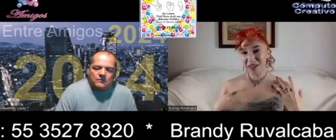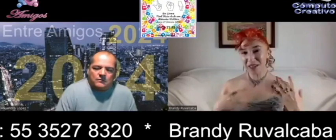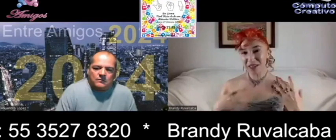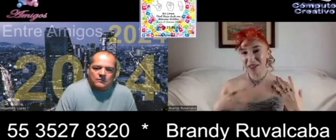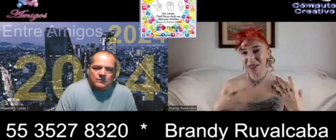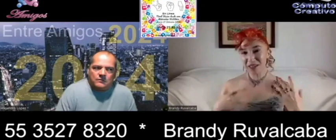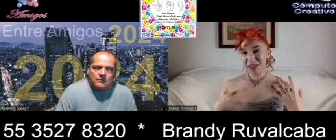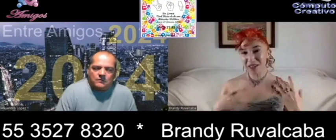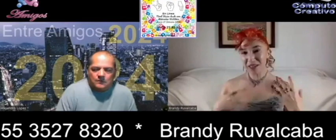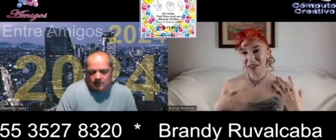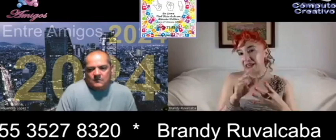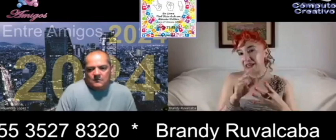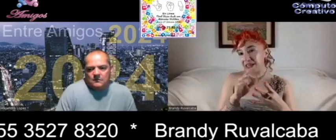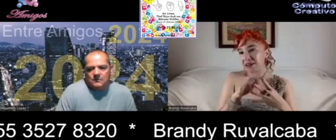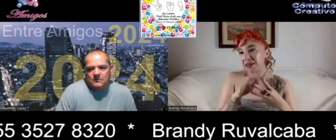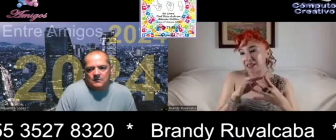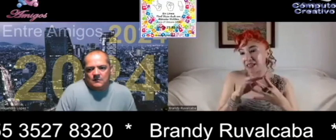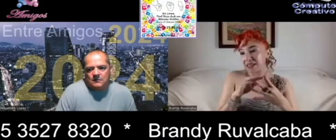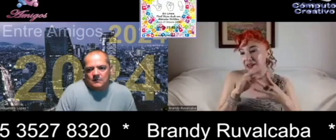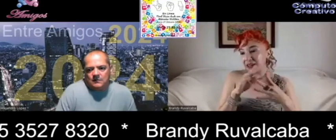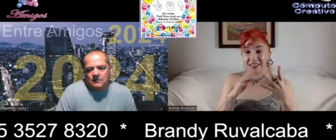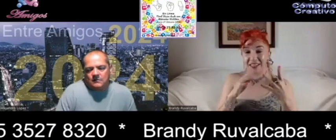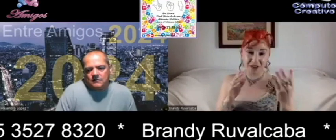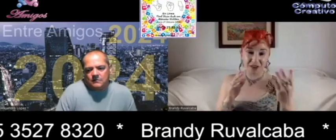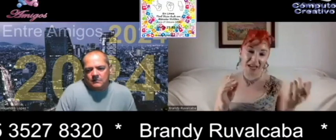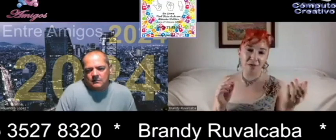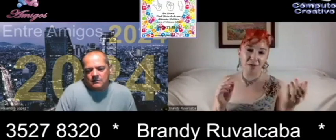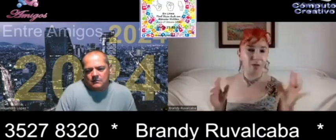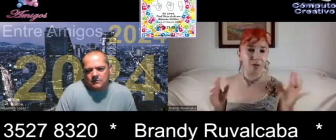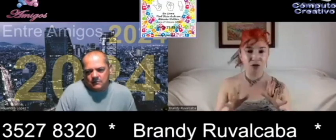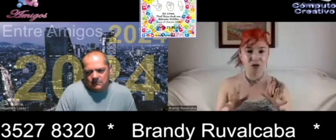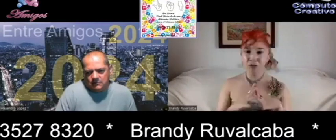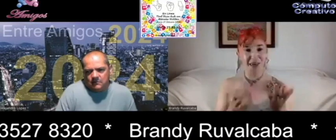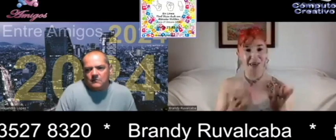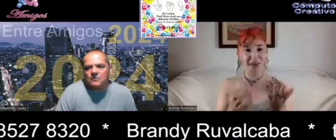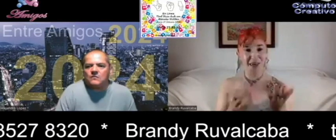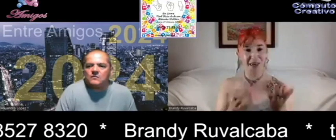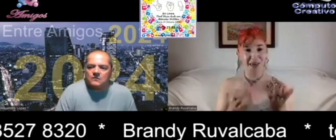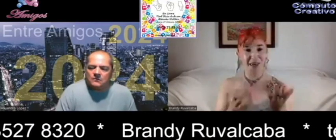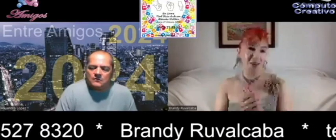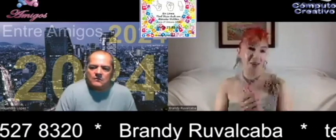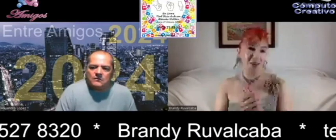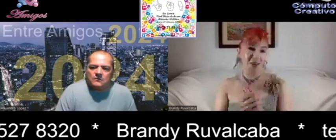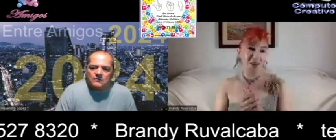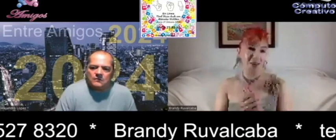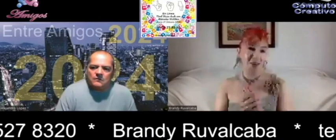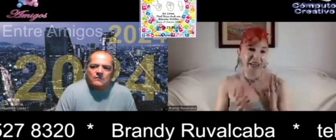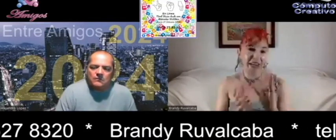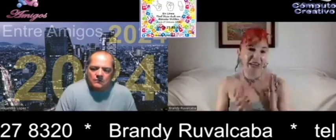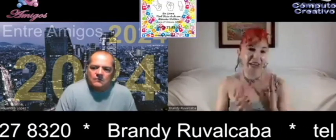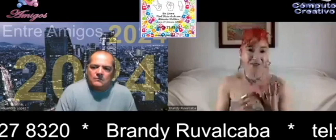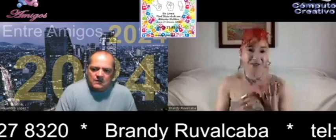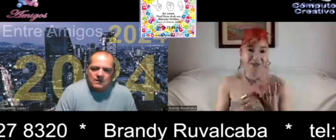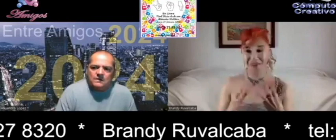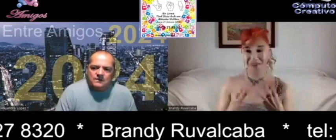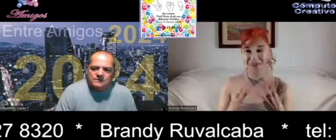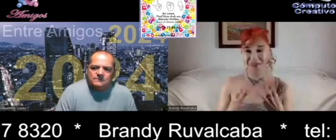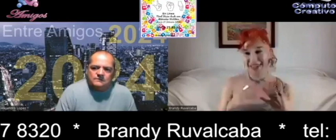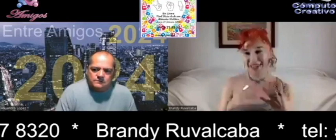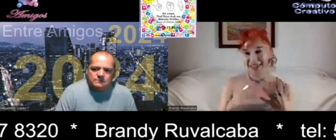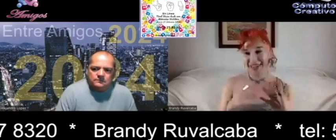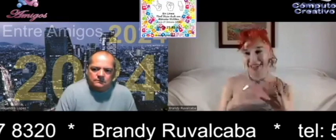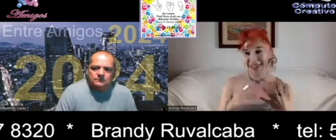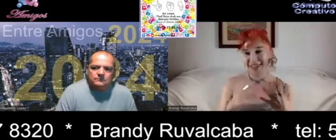con las lenguas de señas. O sea, se puede haber diferentes regionalismos, pero de todas maneras se entiende perfecto. O sea, no hay